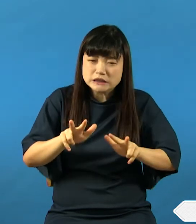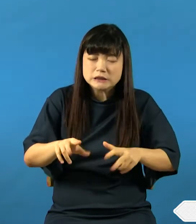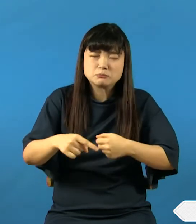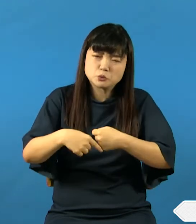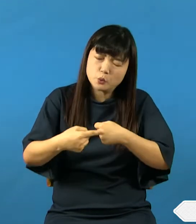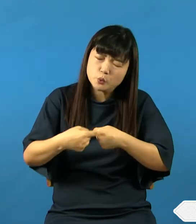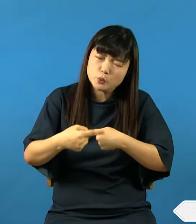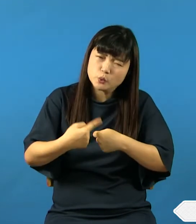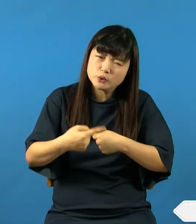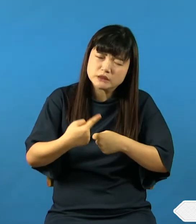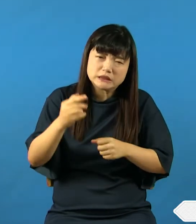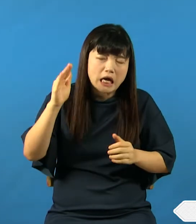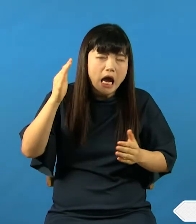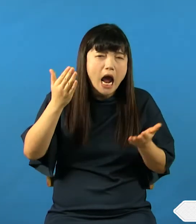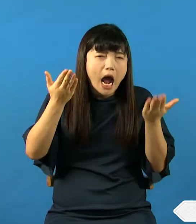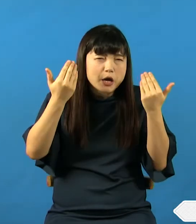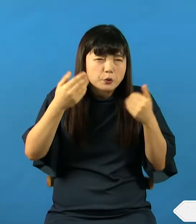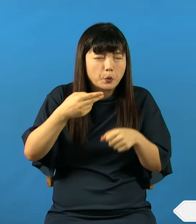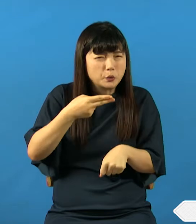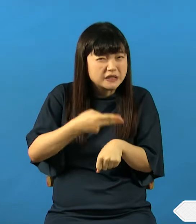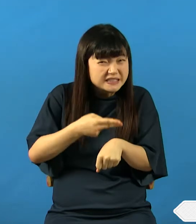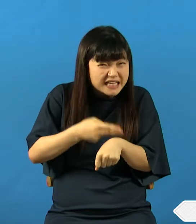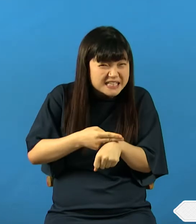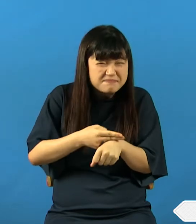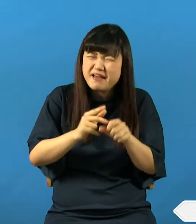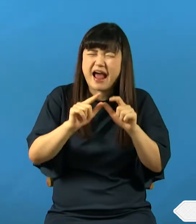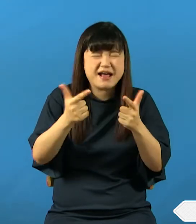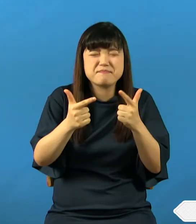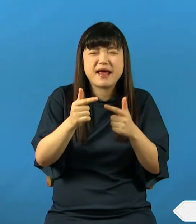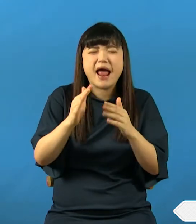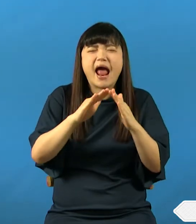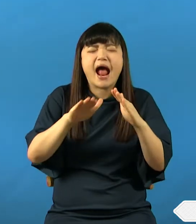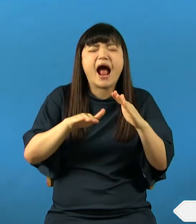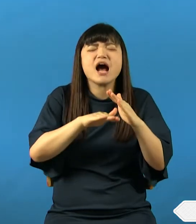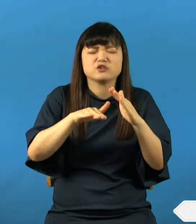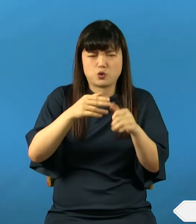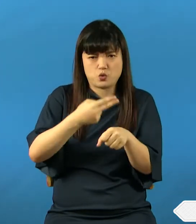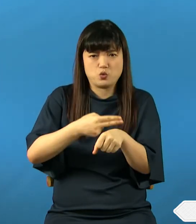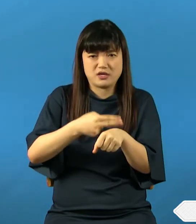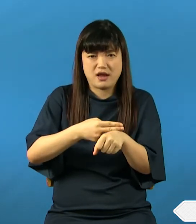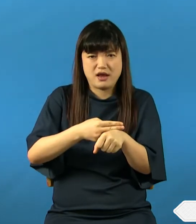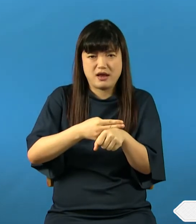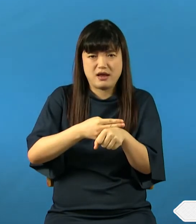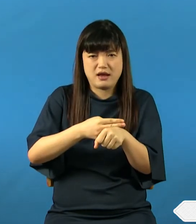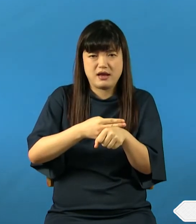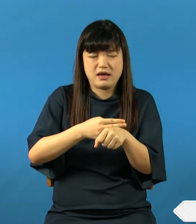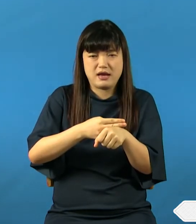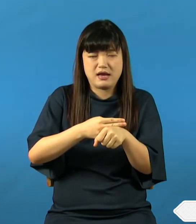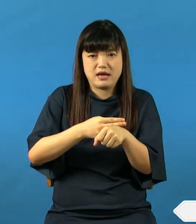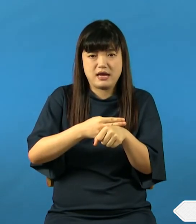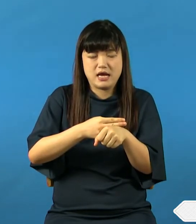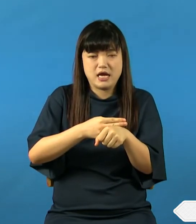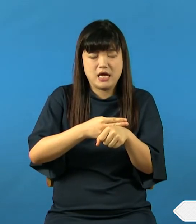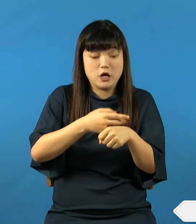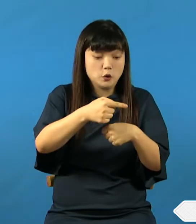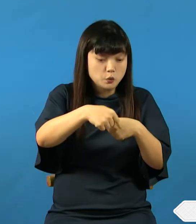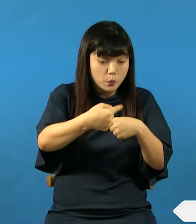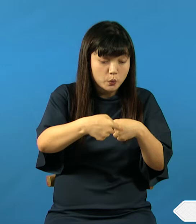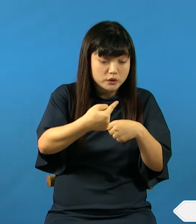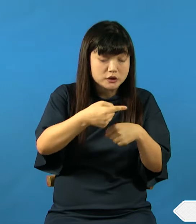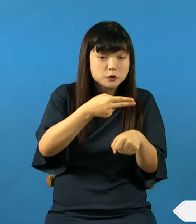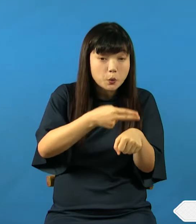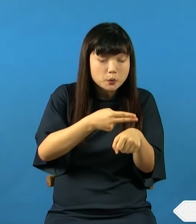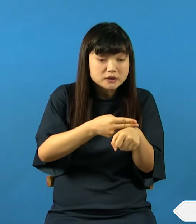초등교사는 지금의 초등학교 교사를 말하는 것이 아니고 이건 가정교사를 의미합니다.